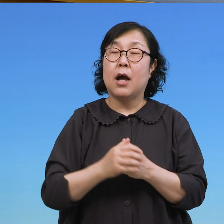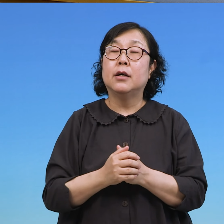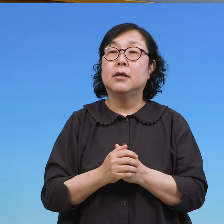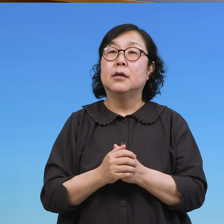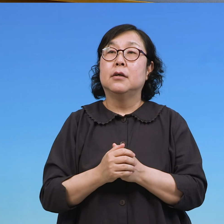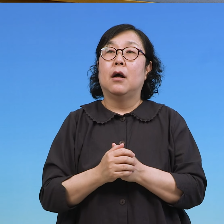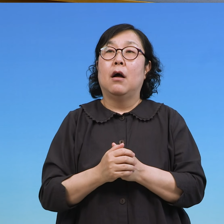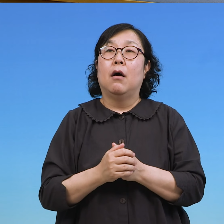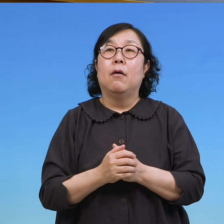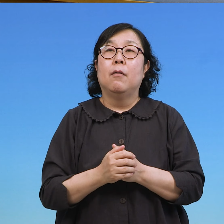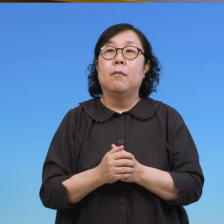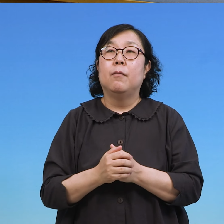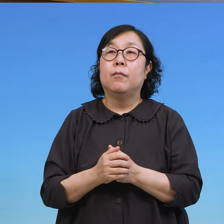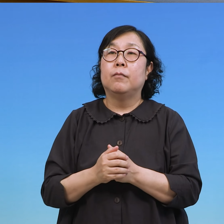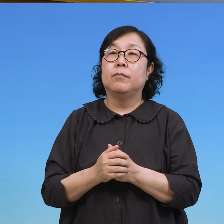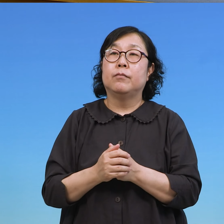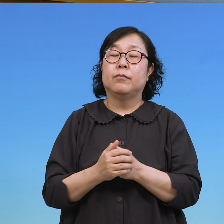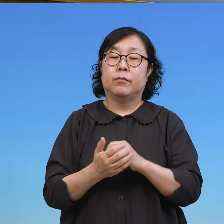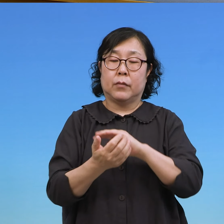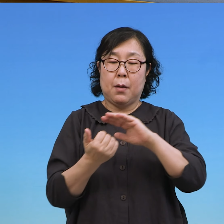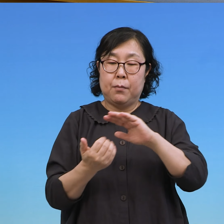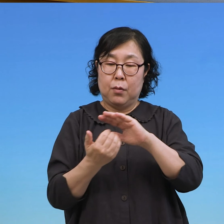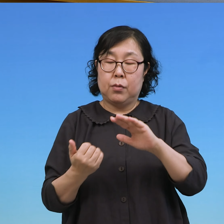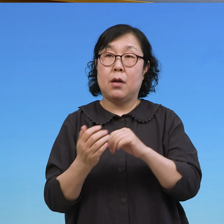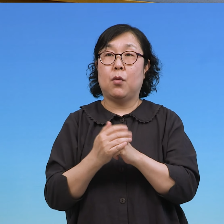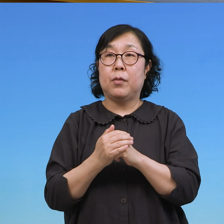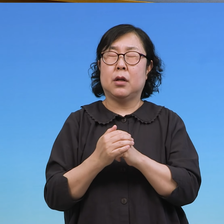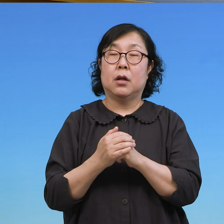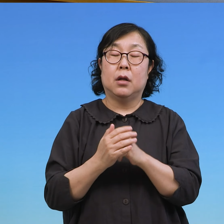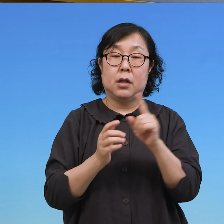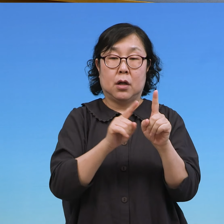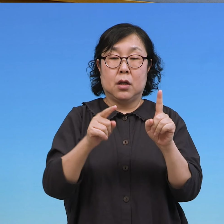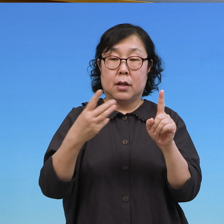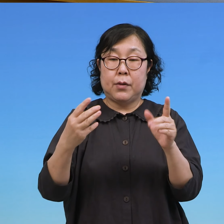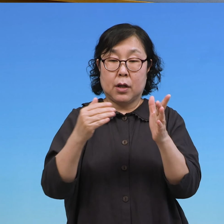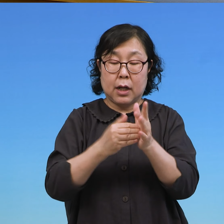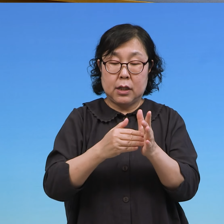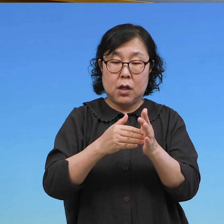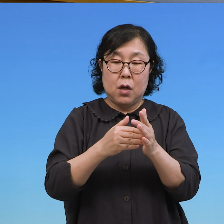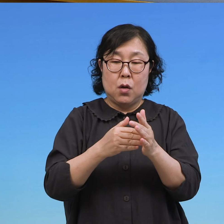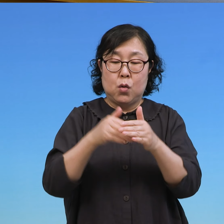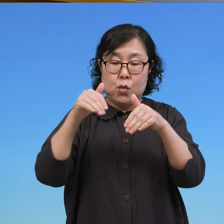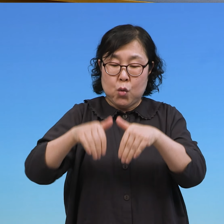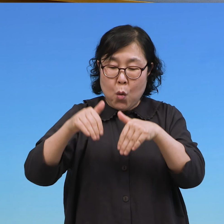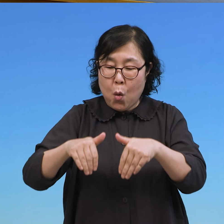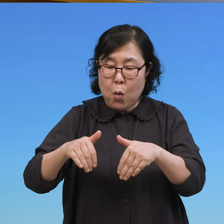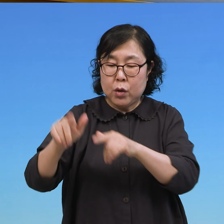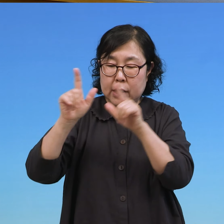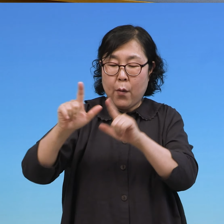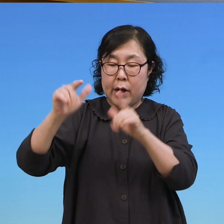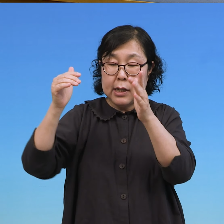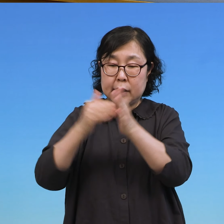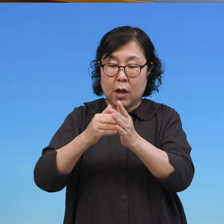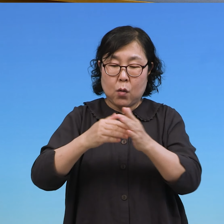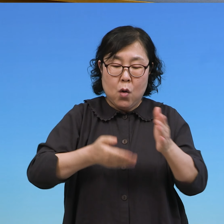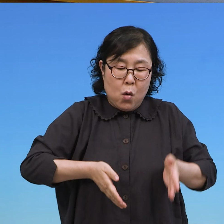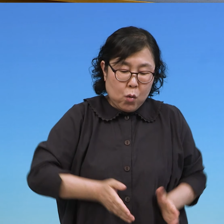이게 무슨 말씀인가 하면은요, 앞부분에서 이제 1절부터 3절까지 말씀은 그 포로 생활을 끝내고